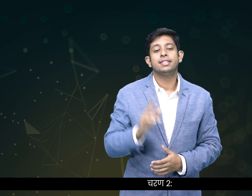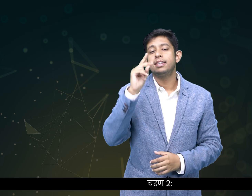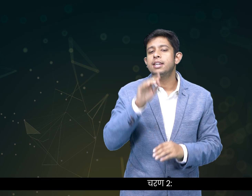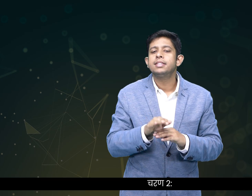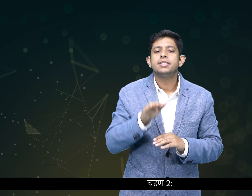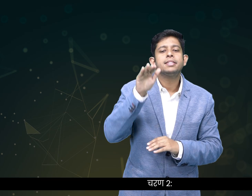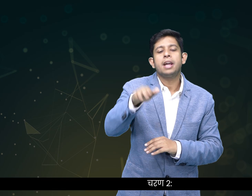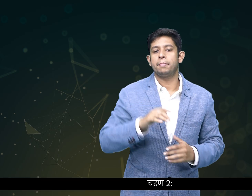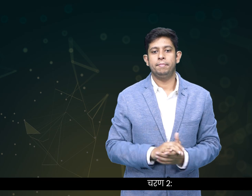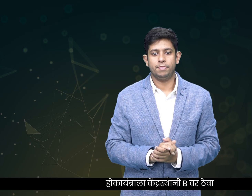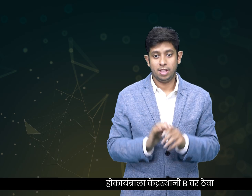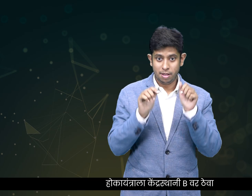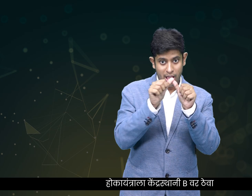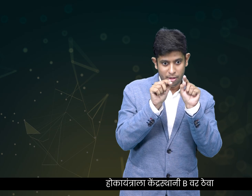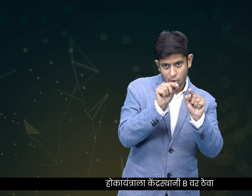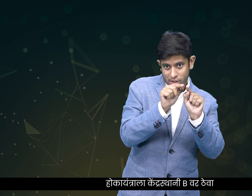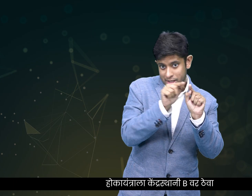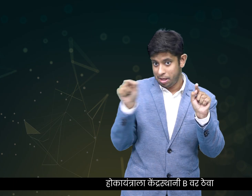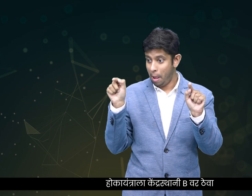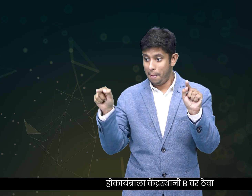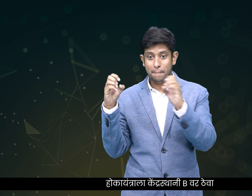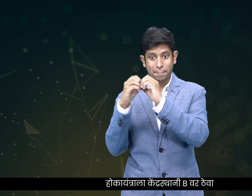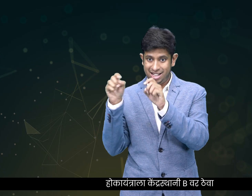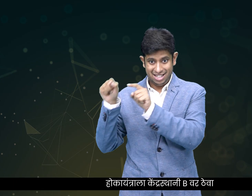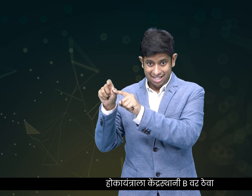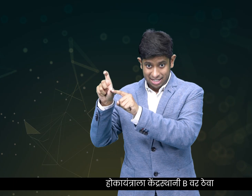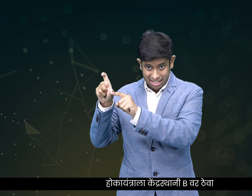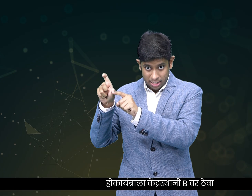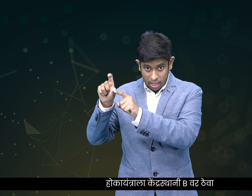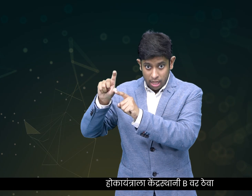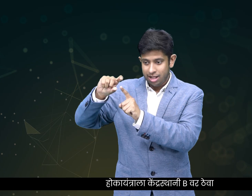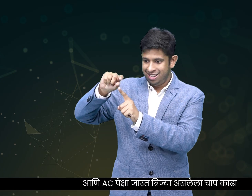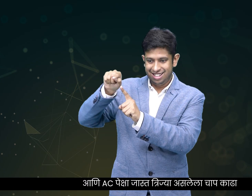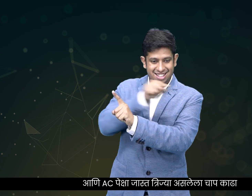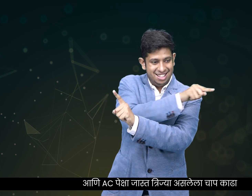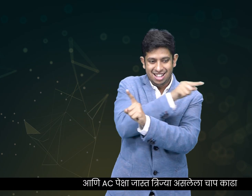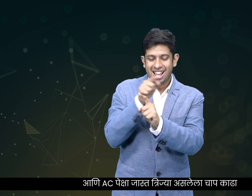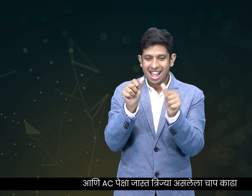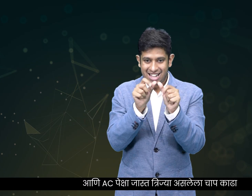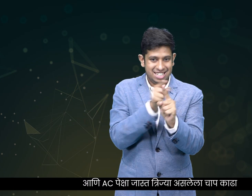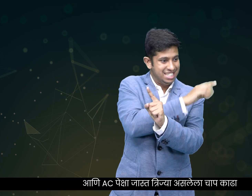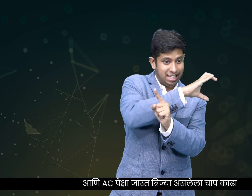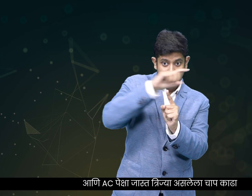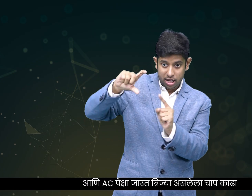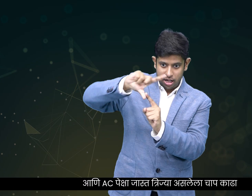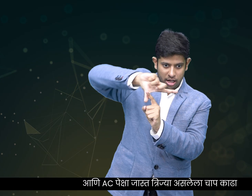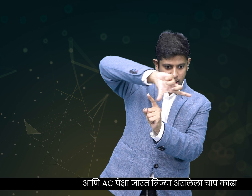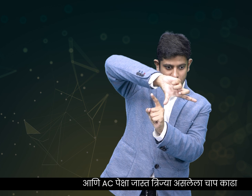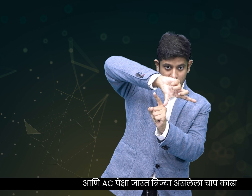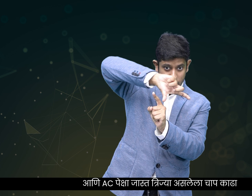चरण 2, होकायंत्राला केंद्रस्थानी B वर ठेवा आणि AC पेक्षा जास्त त्रिज्या असलेला